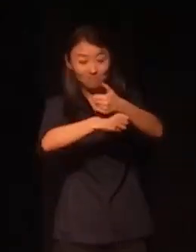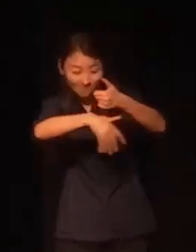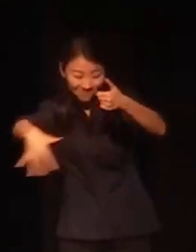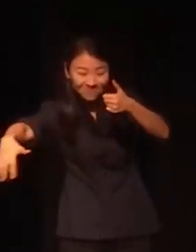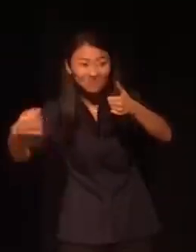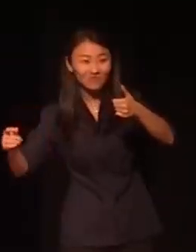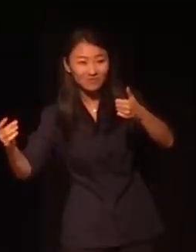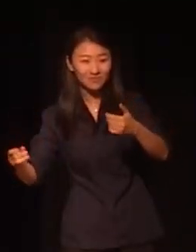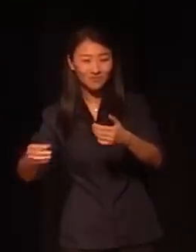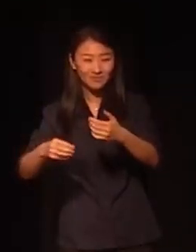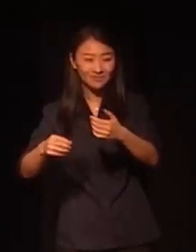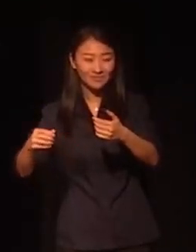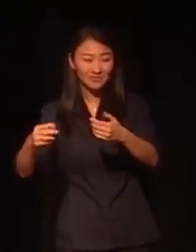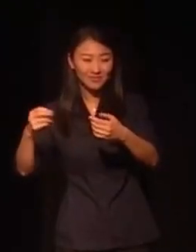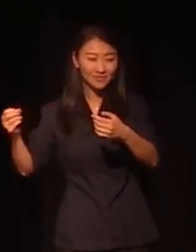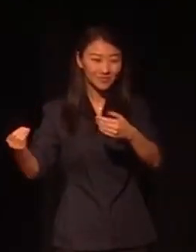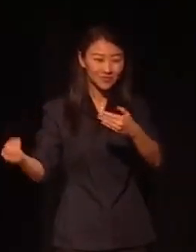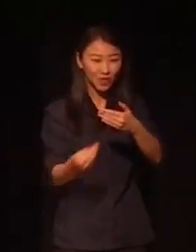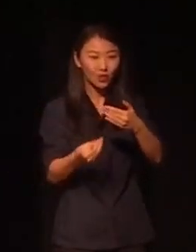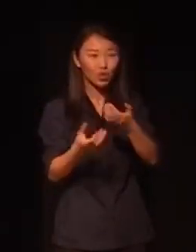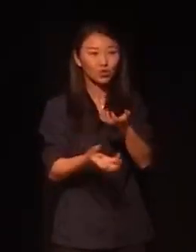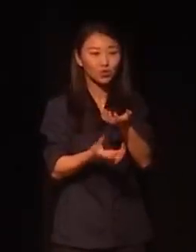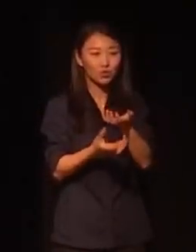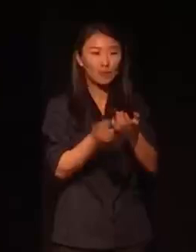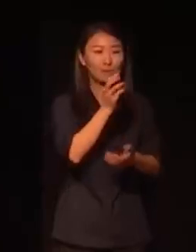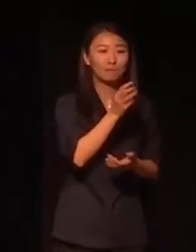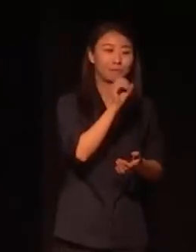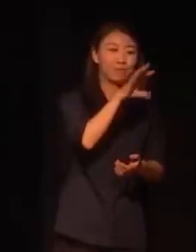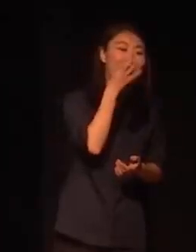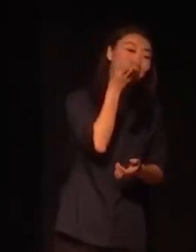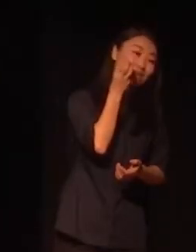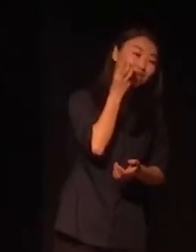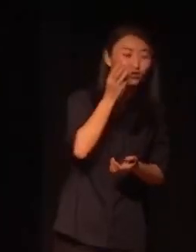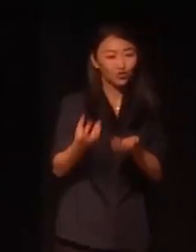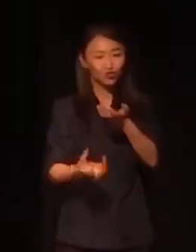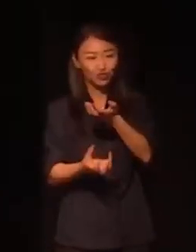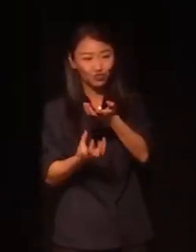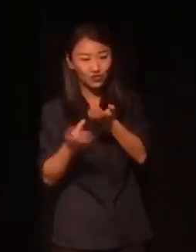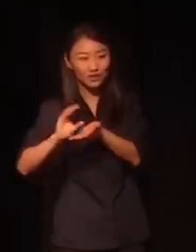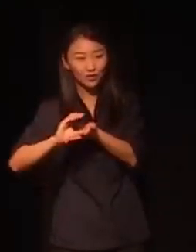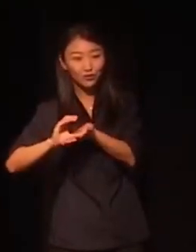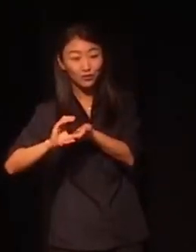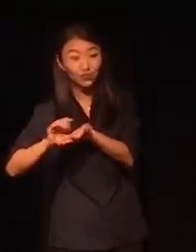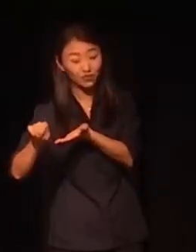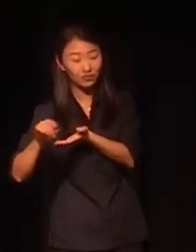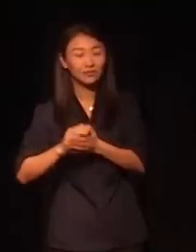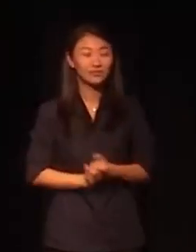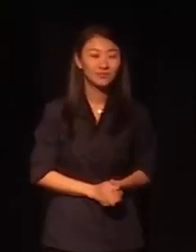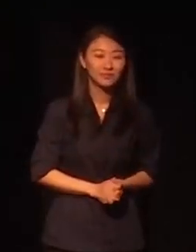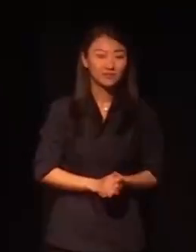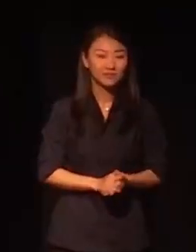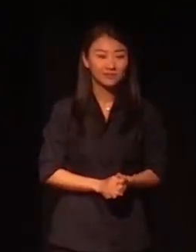say 白米煮虾, 煮豆腐, braised white dried shrimps with